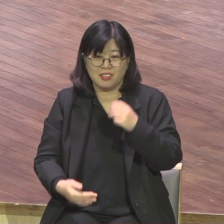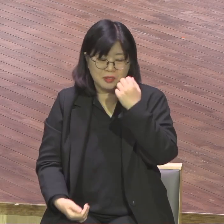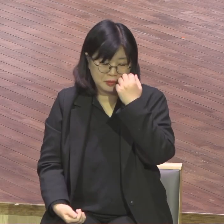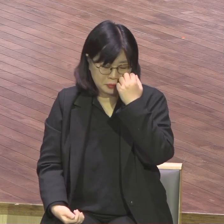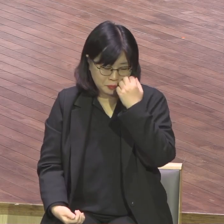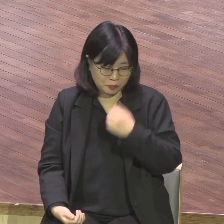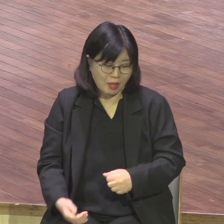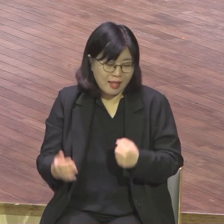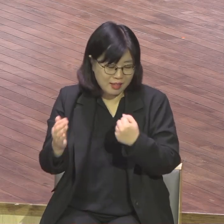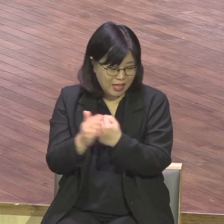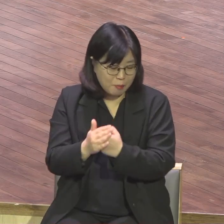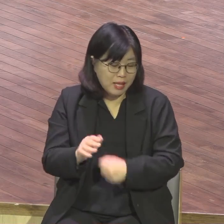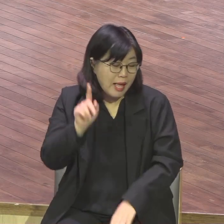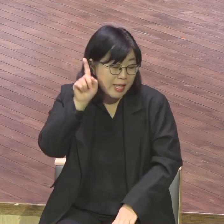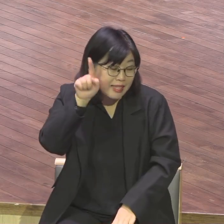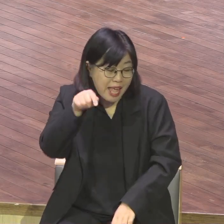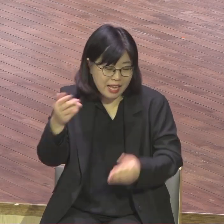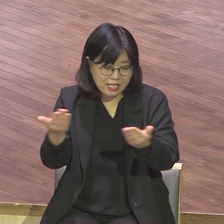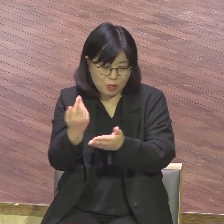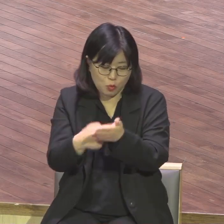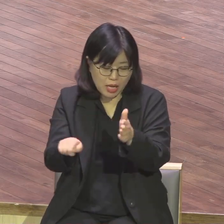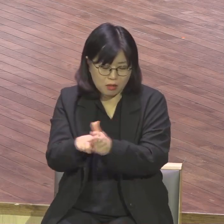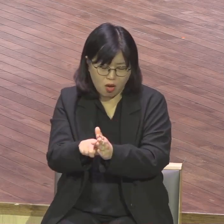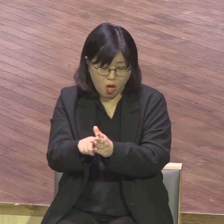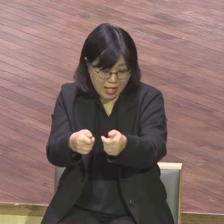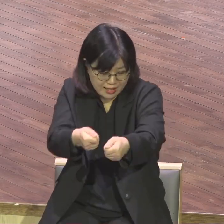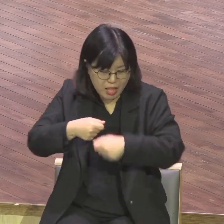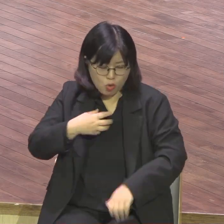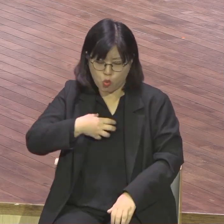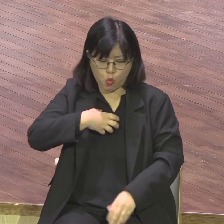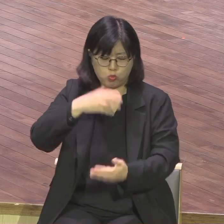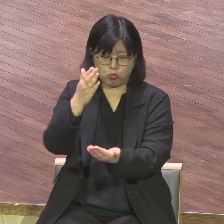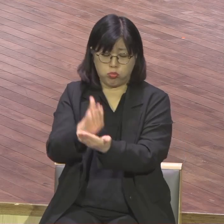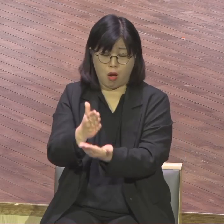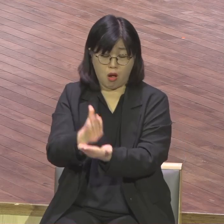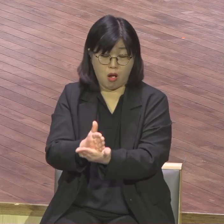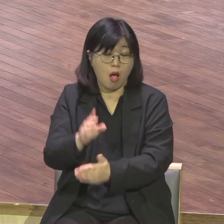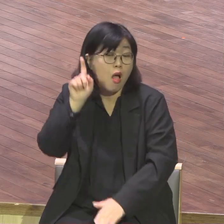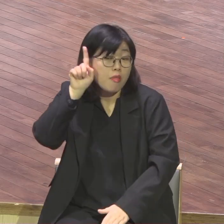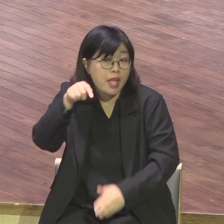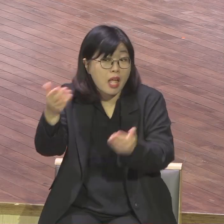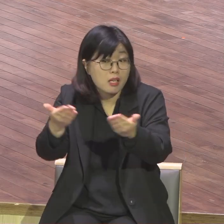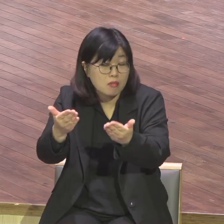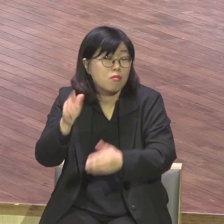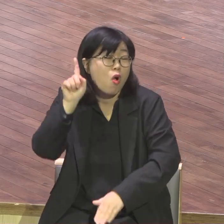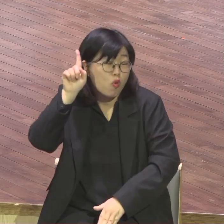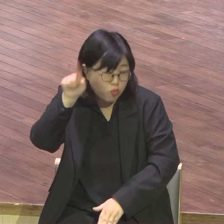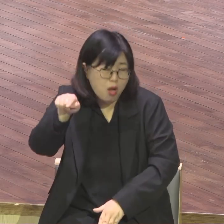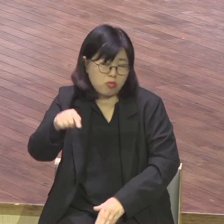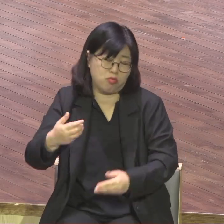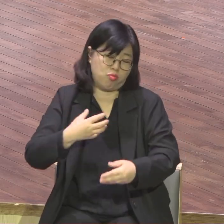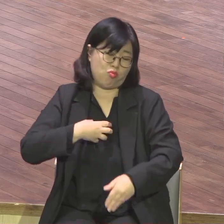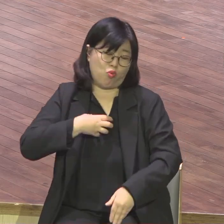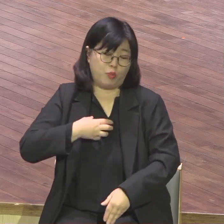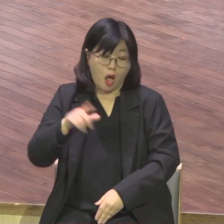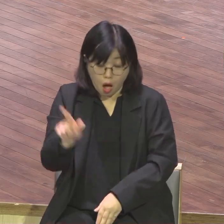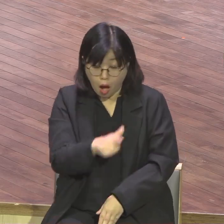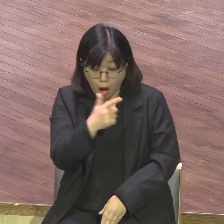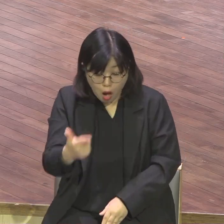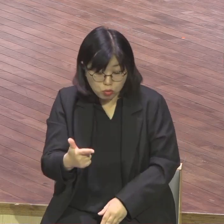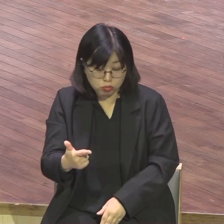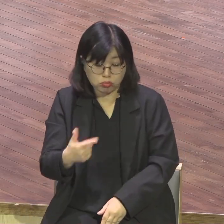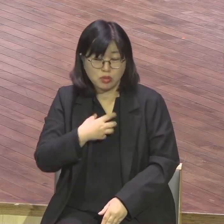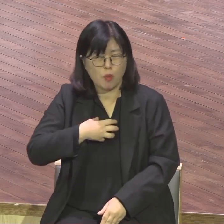33절에 그러므로 내일 일을 위하여 염려하지 말라. 내일은 내일 염려할 것이요 한날의 괴로움은 그날의